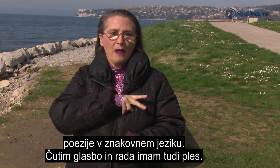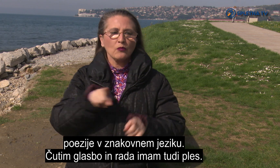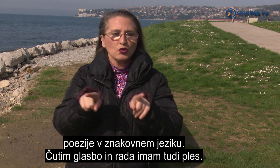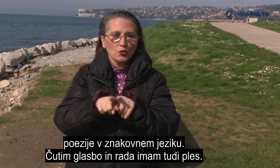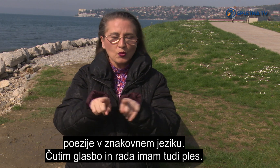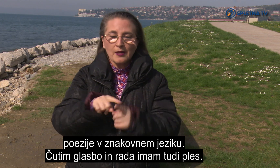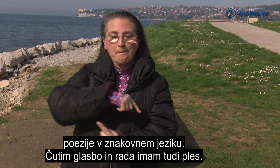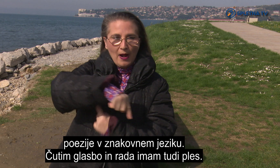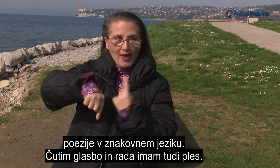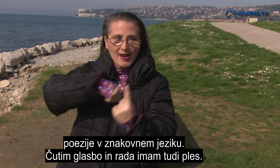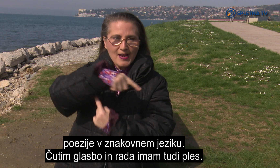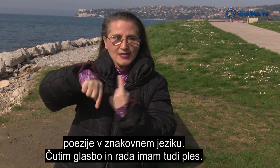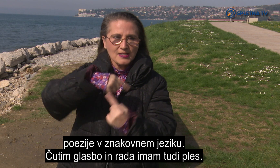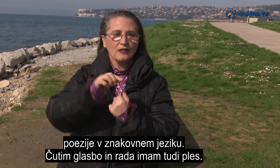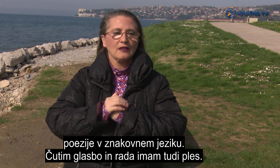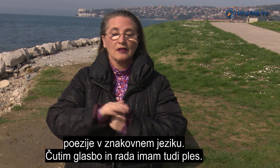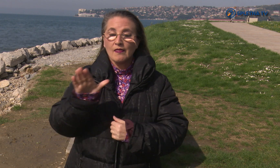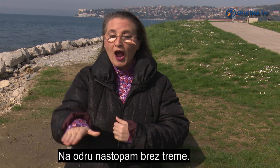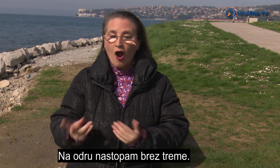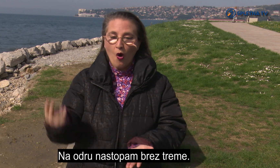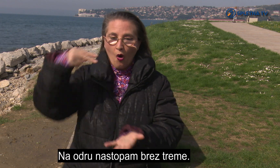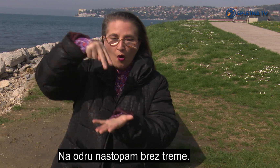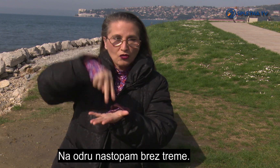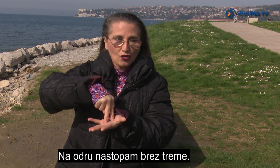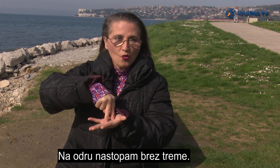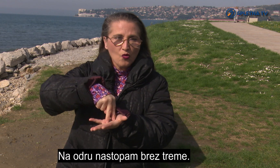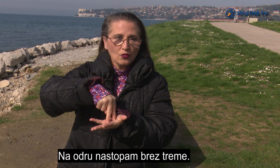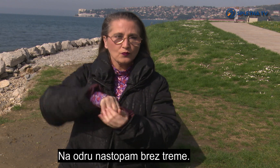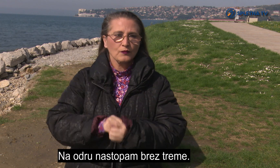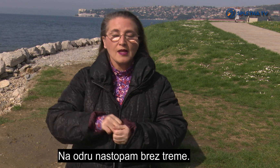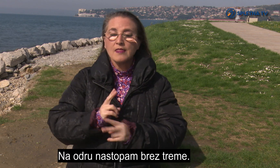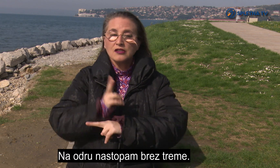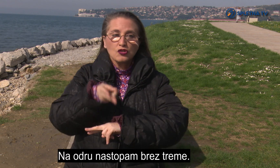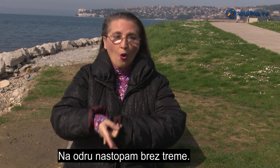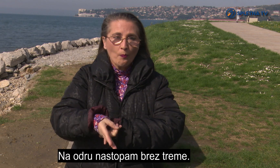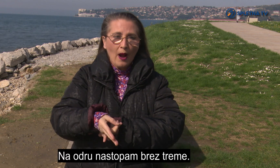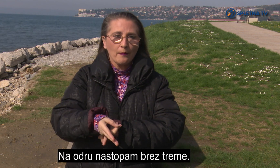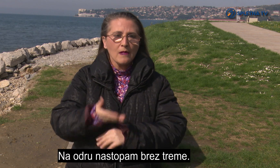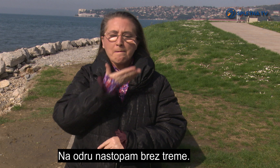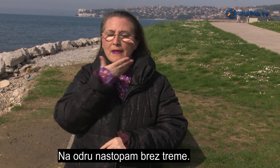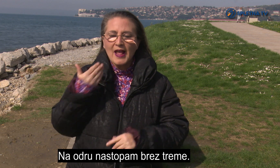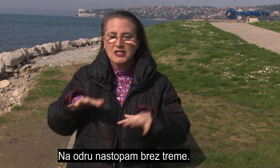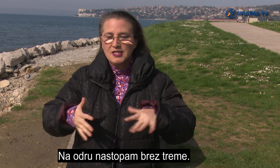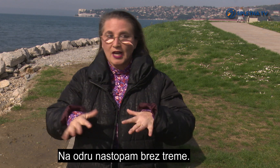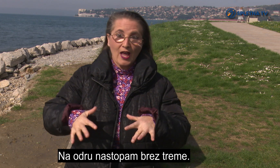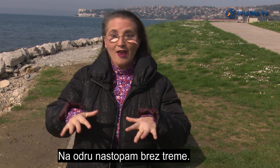imam tudi ples na odru, nastopam pred